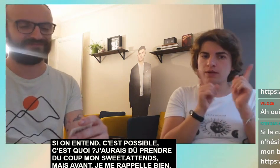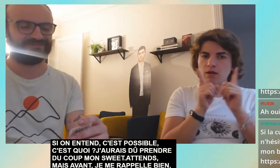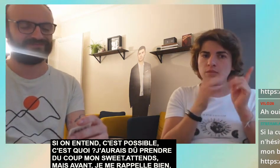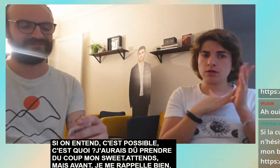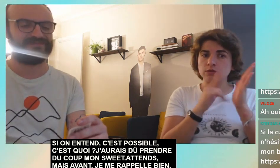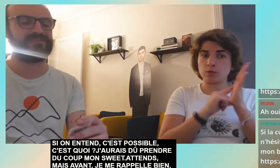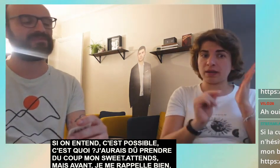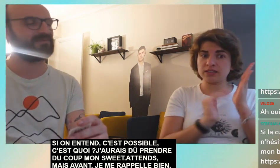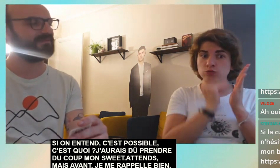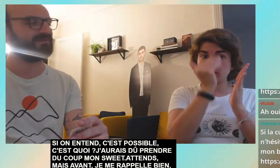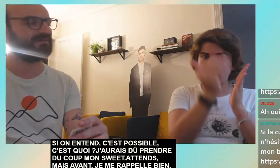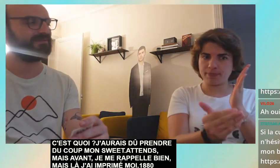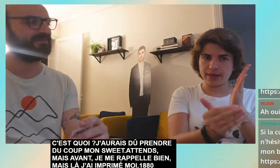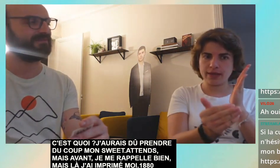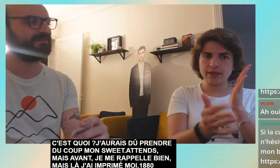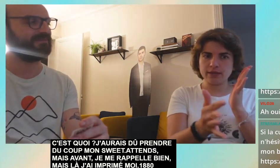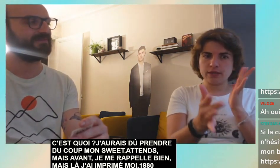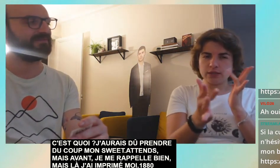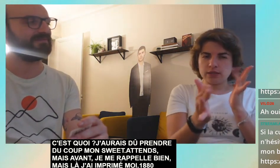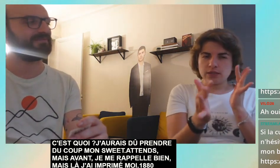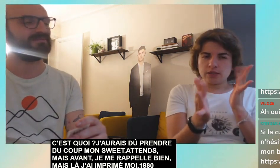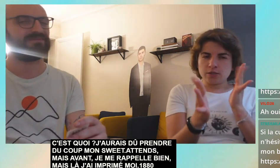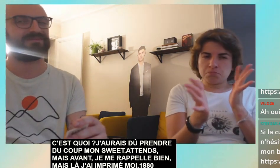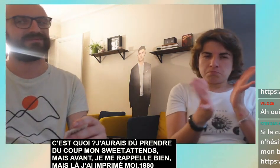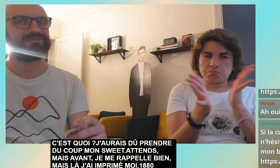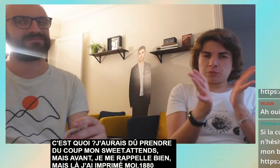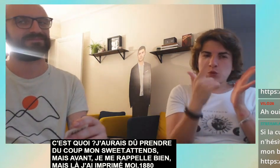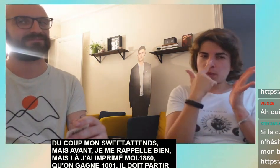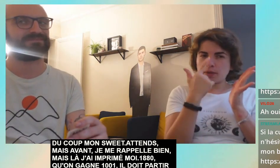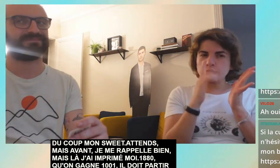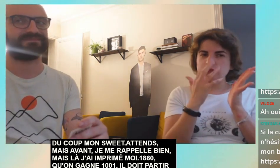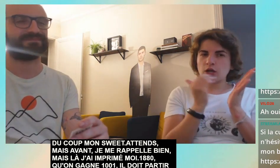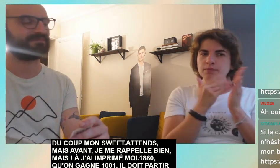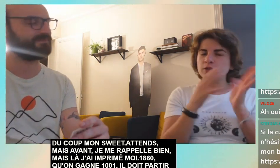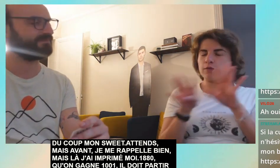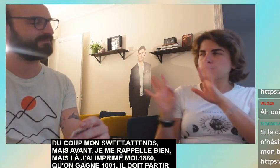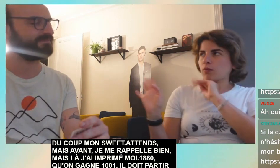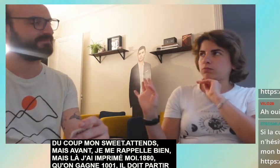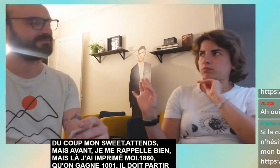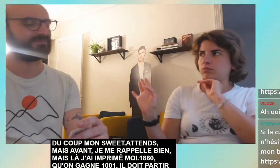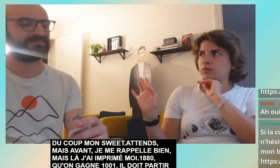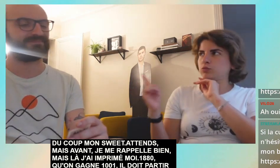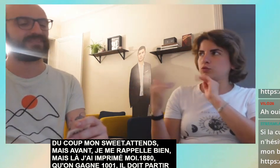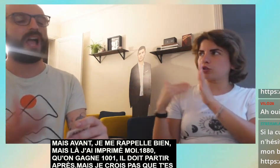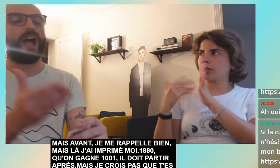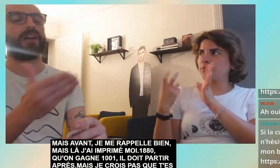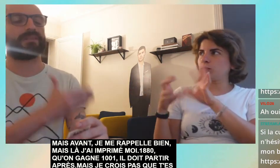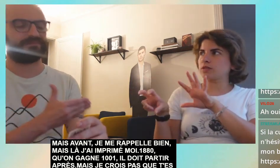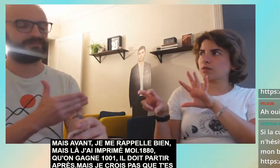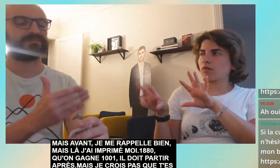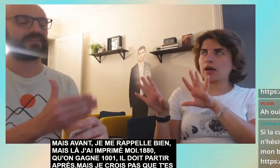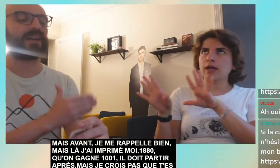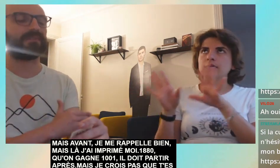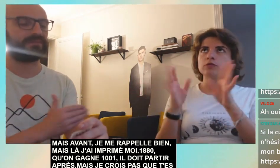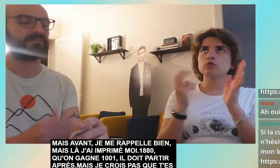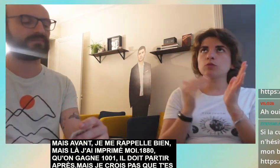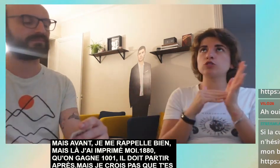Milan. Tu es parti juste après. Mais je crois pas que tu es dans les 1900. C'est toujours dans les 1800, voilà. Avant. Moi, je